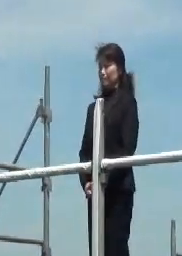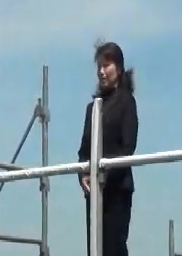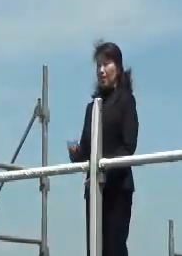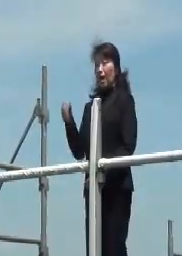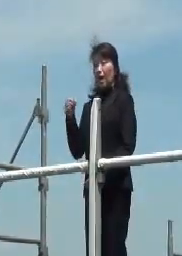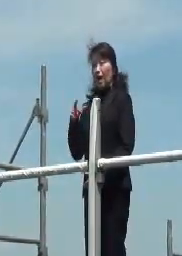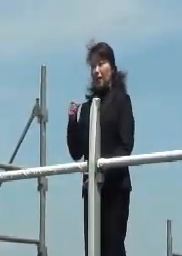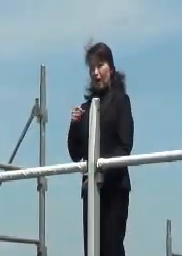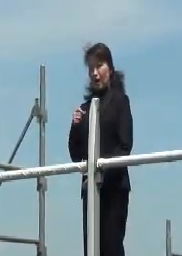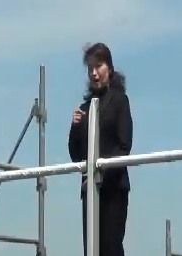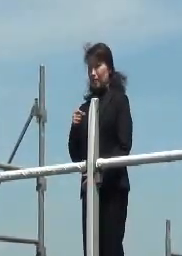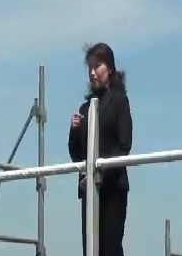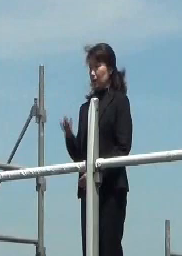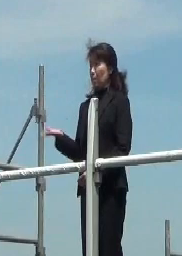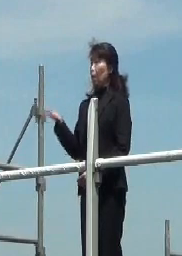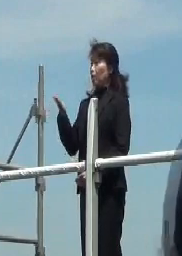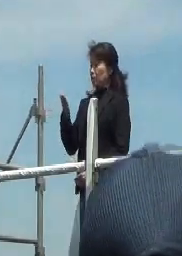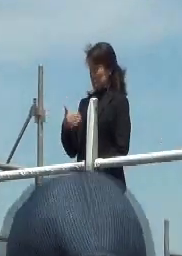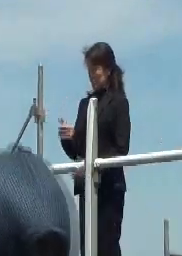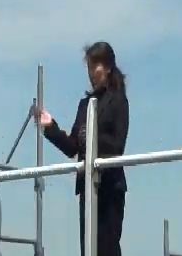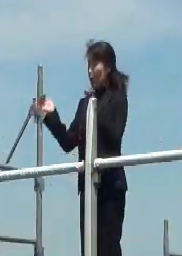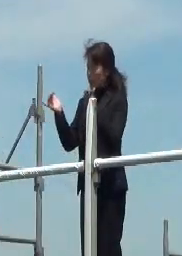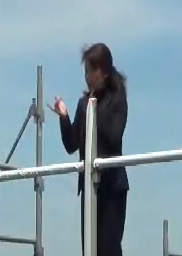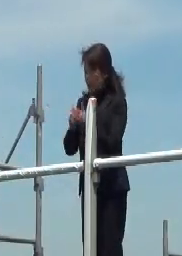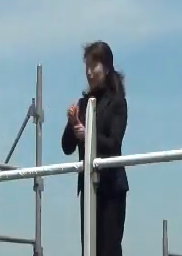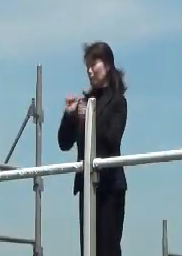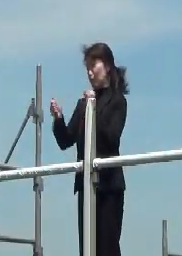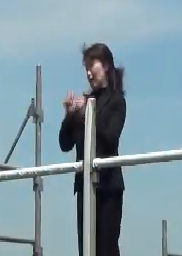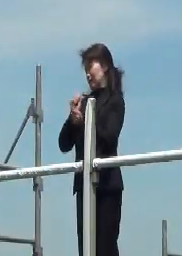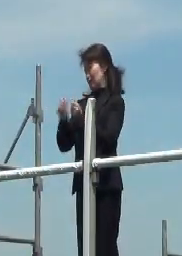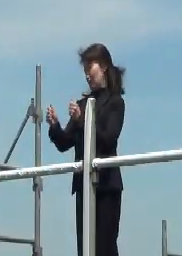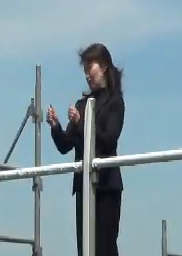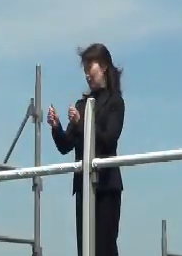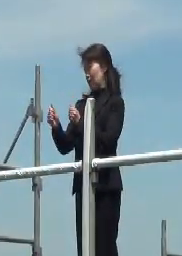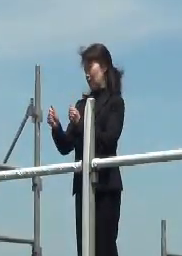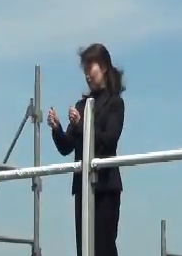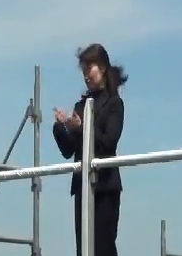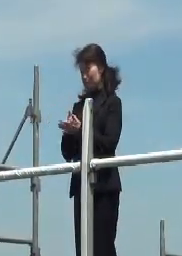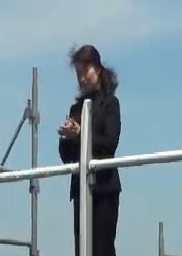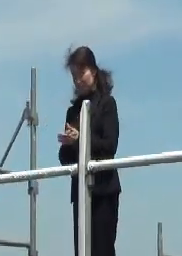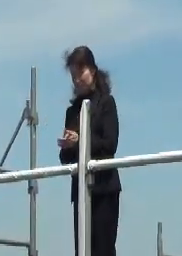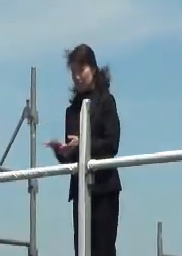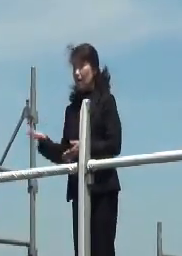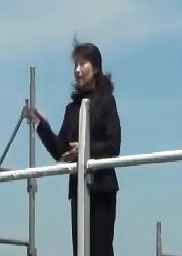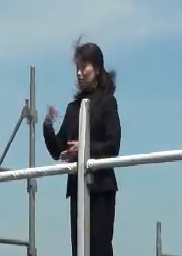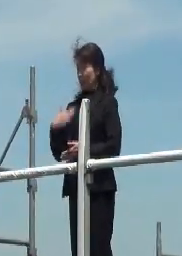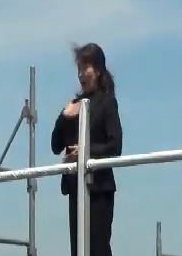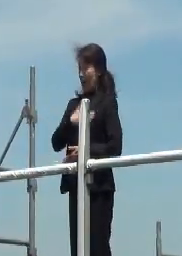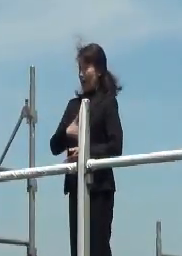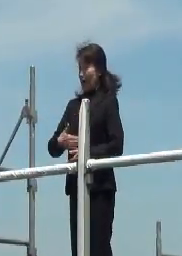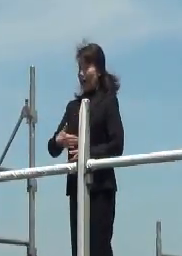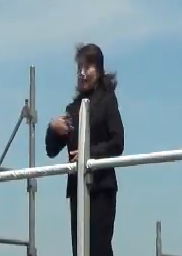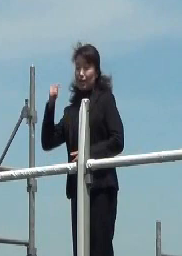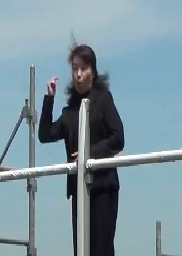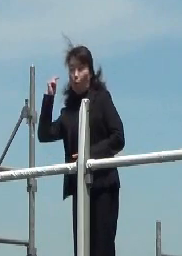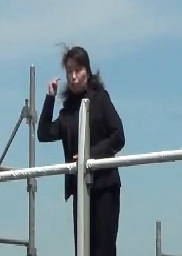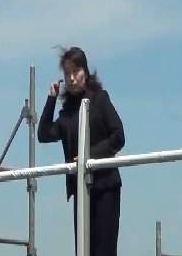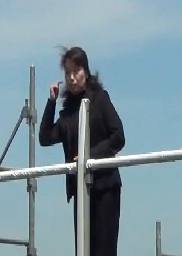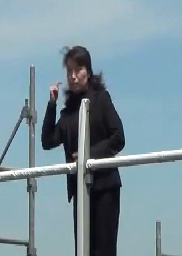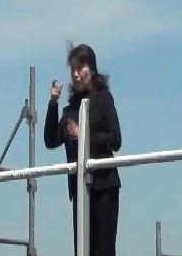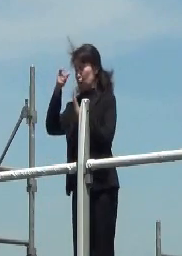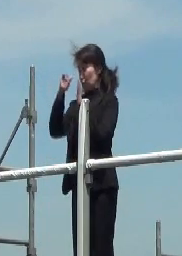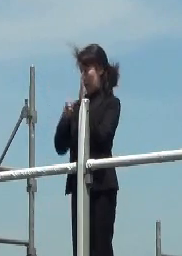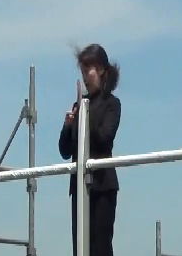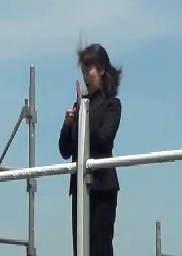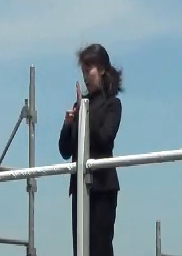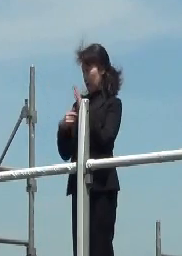早いもので、次がラストの曲になります。次はですね、体音という曲を演奏いたします